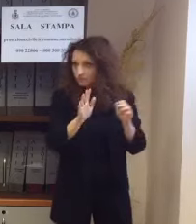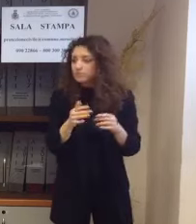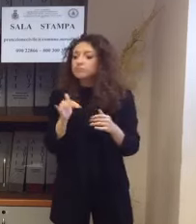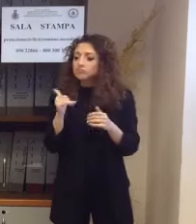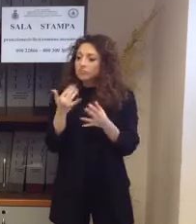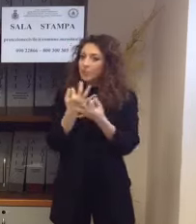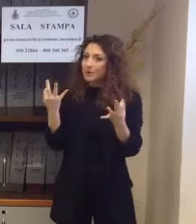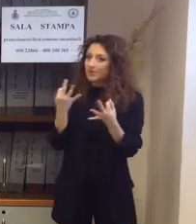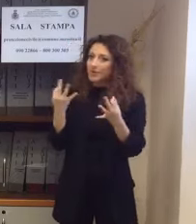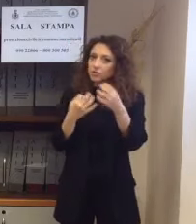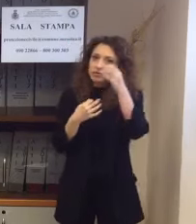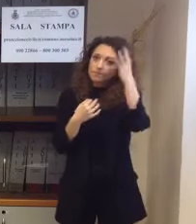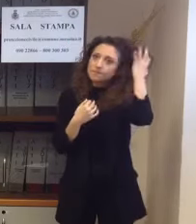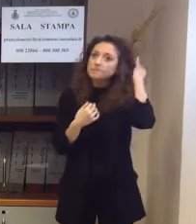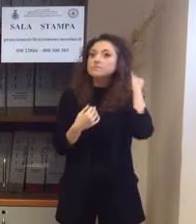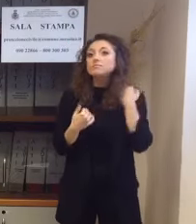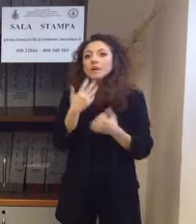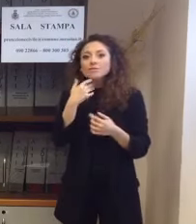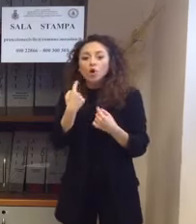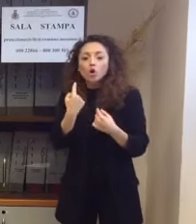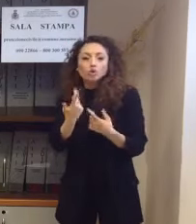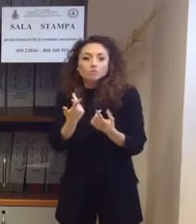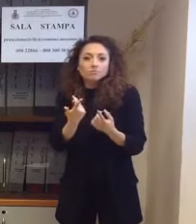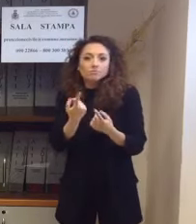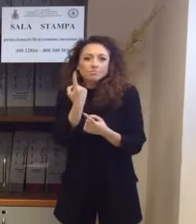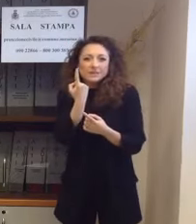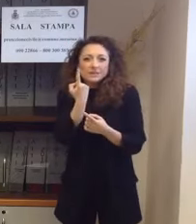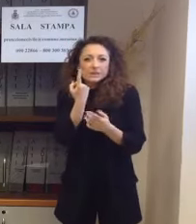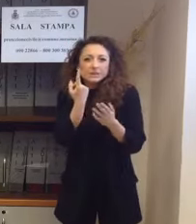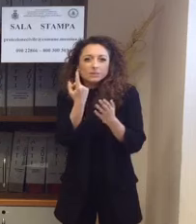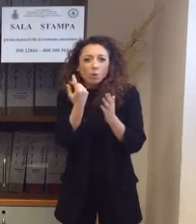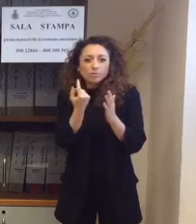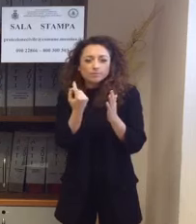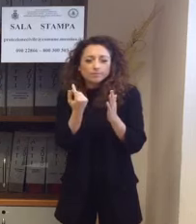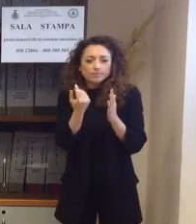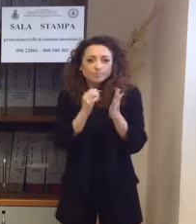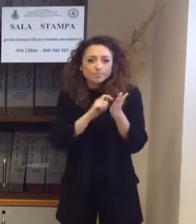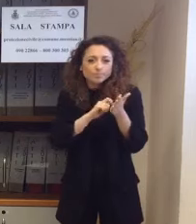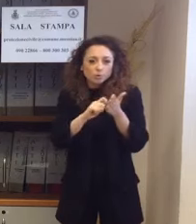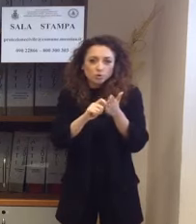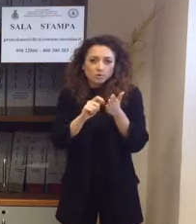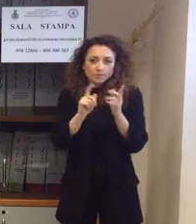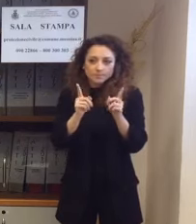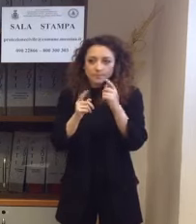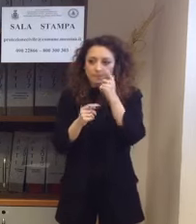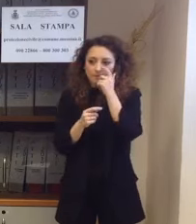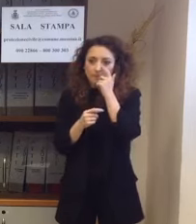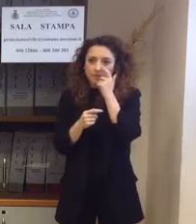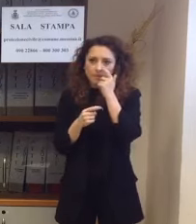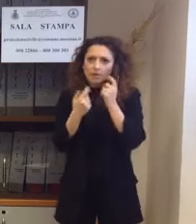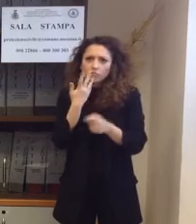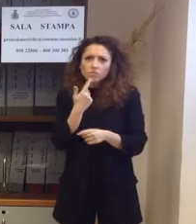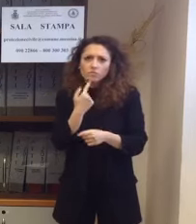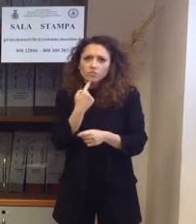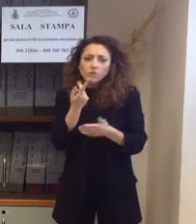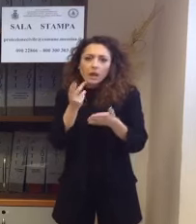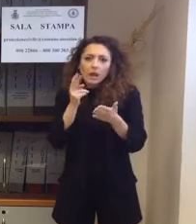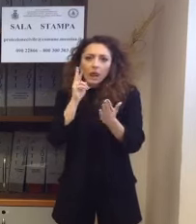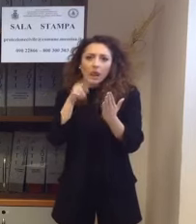Allora, qua desidero fare una prima precisazione e vi voglio anche leggere un